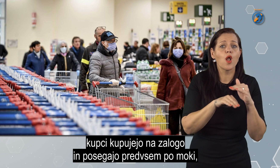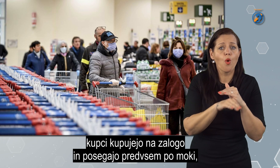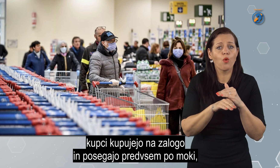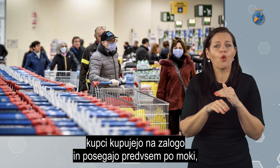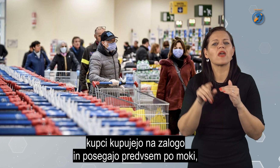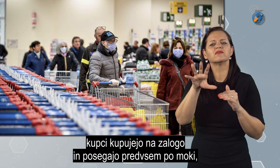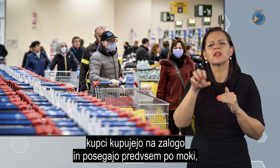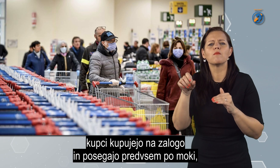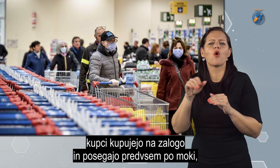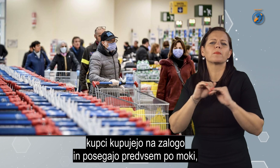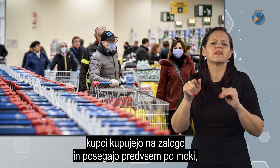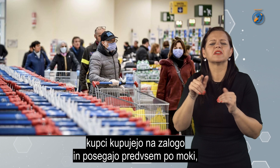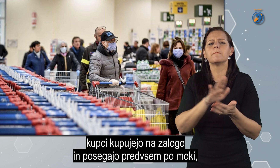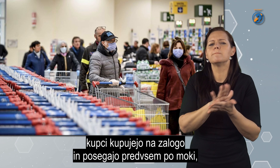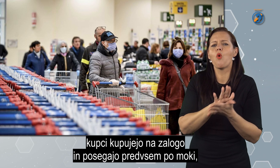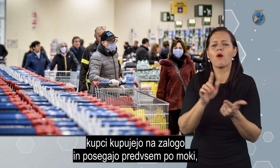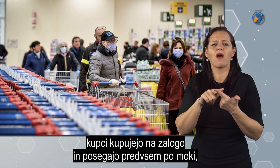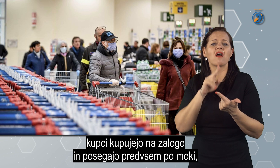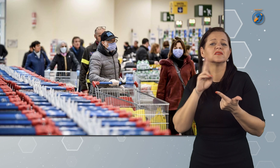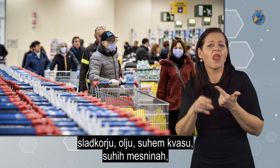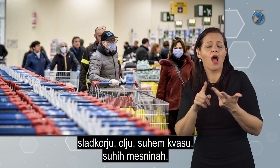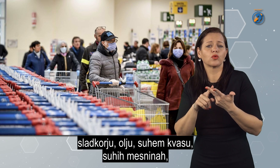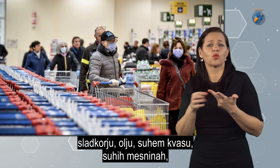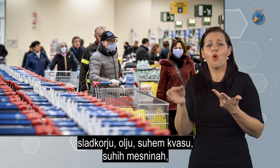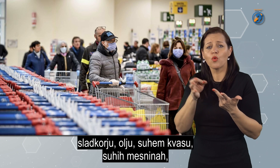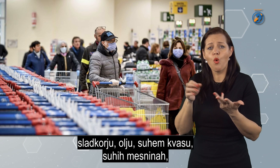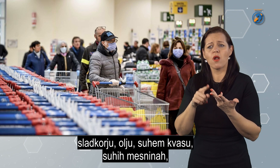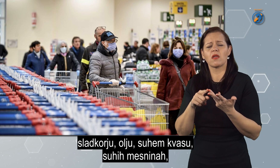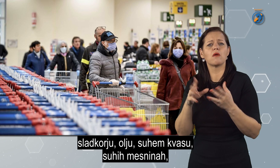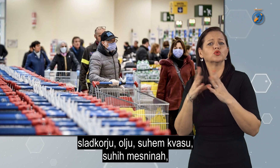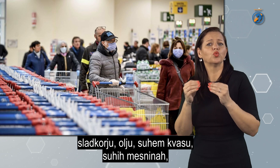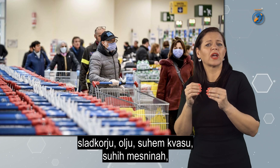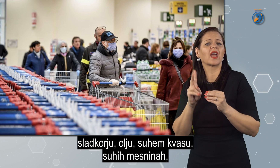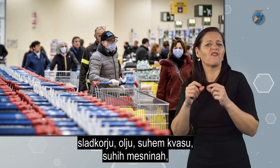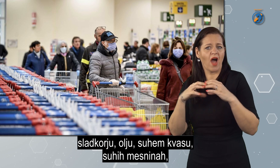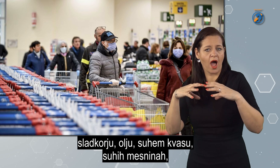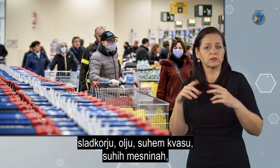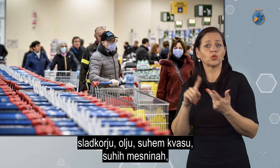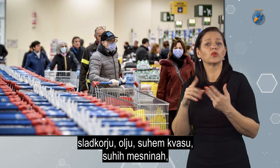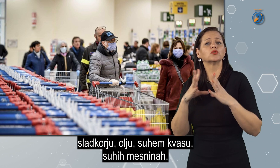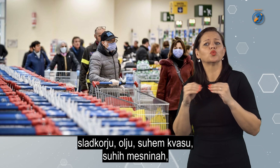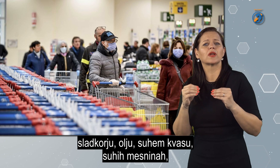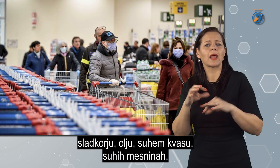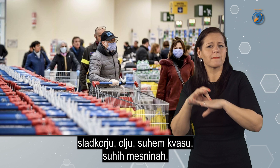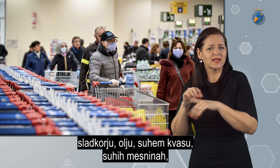moki, sladkorju, olju, suhem kvasu, suhih mesninah, konzerviranih izdelkih in